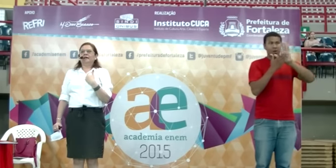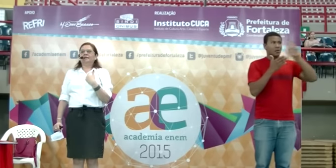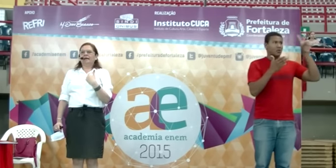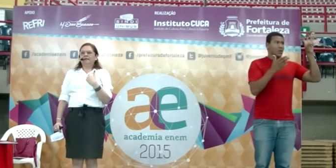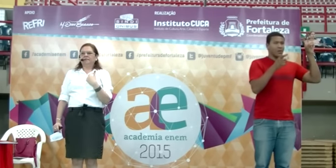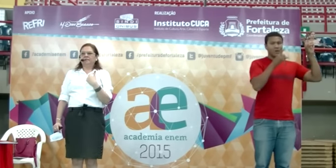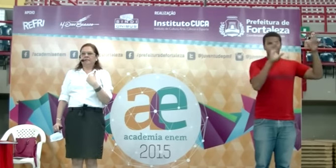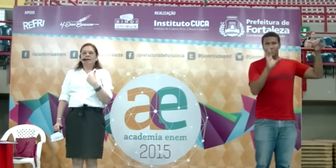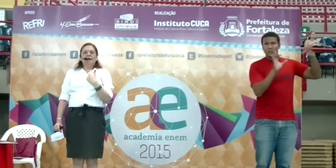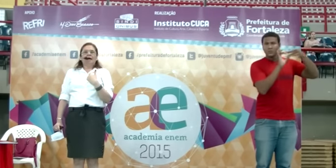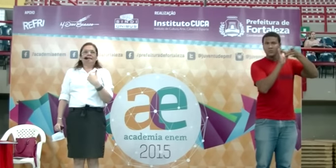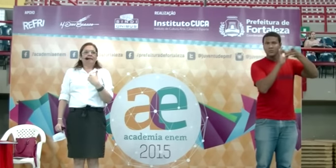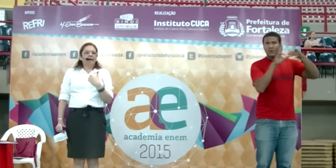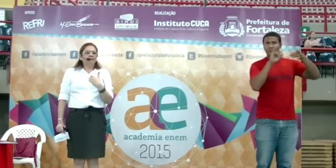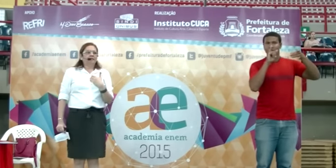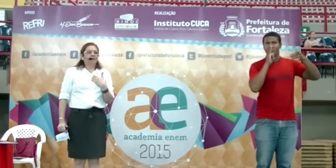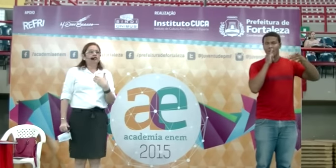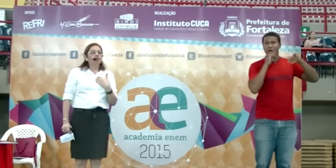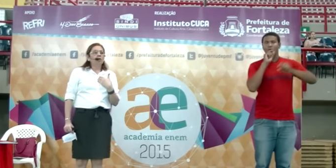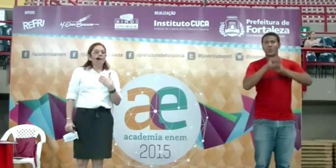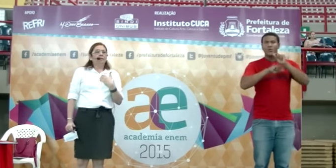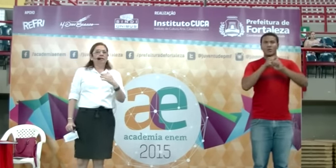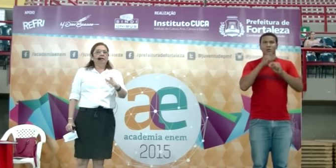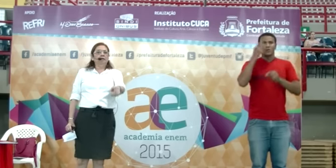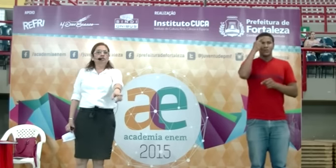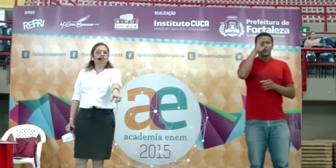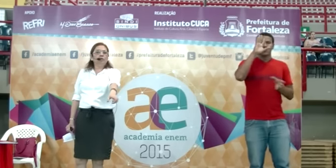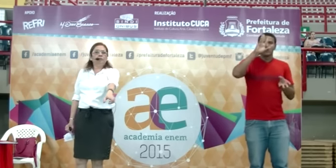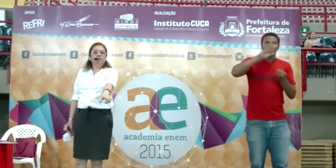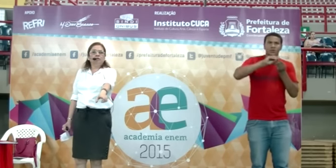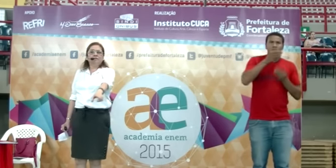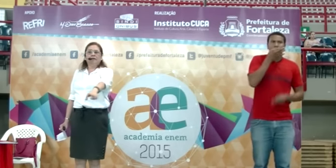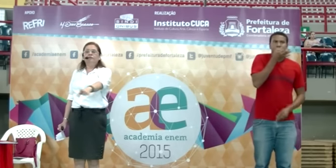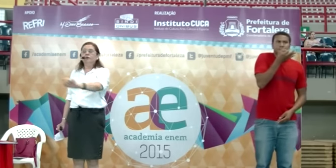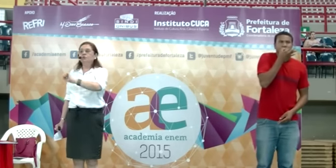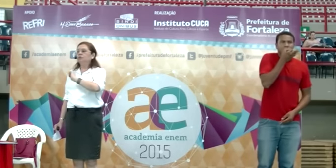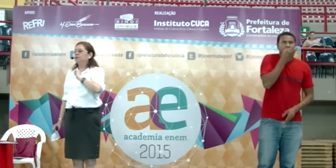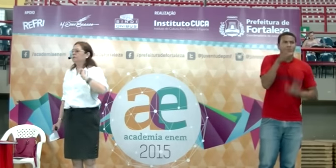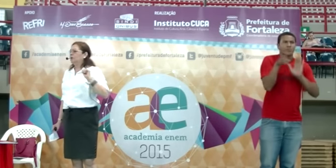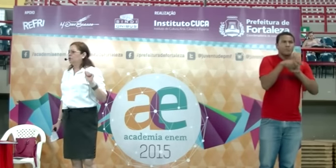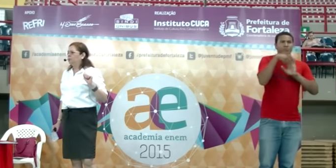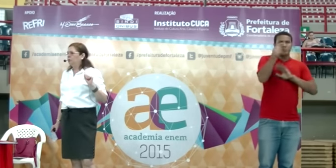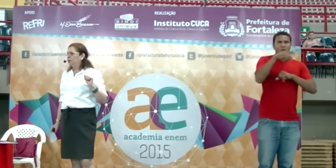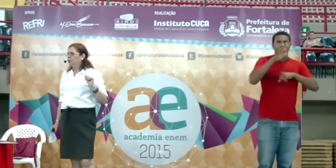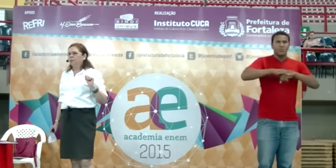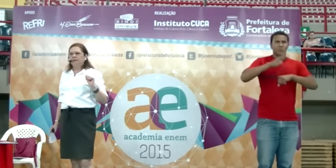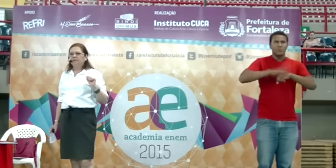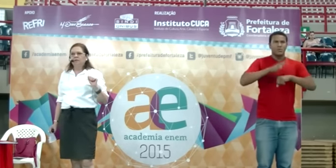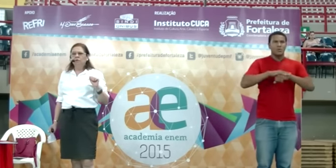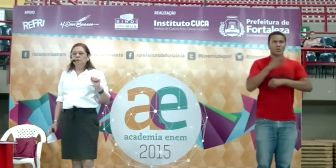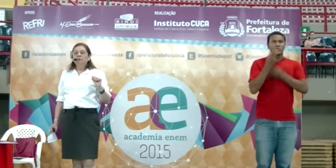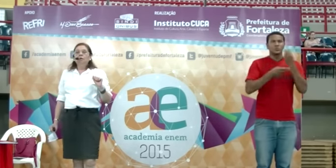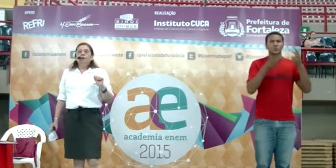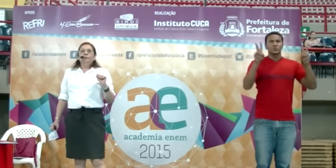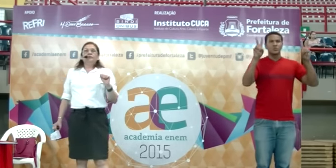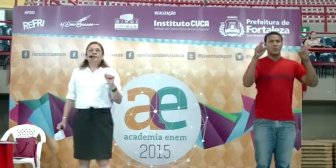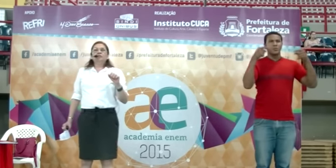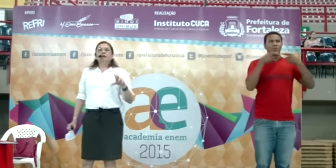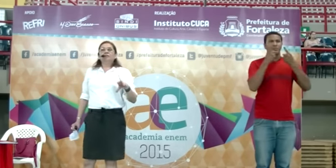vai fazer a tese. A tese é sua opinião sobre os desafios do transporte público no